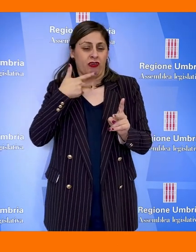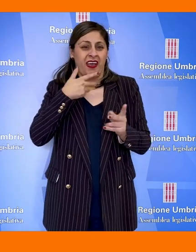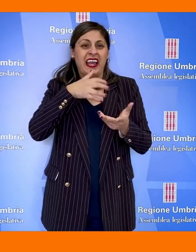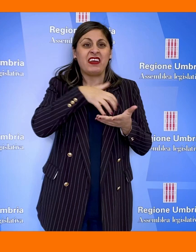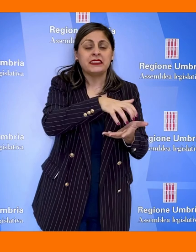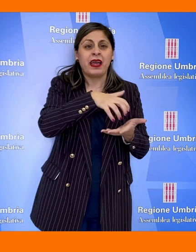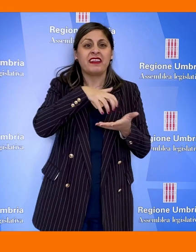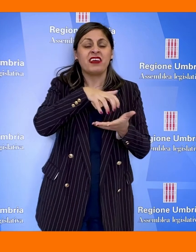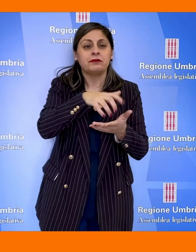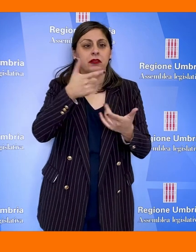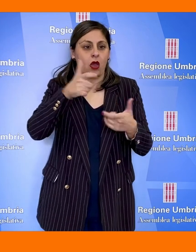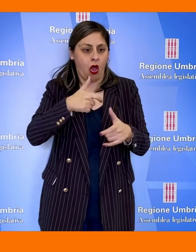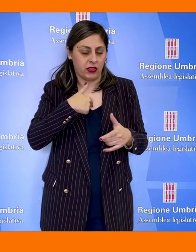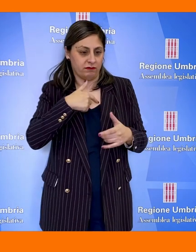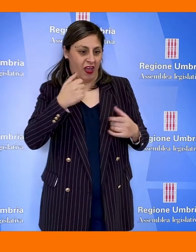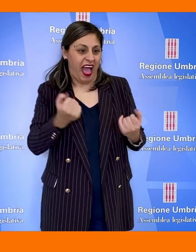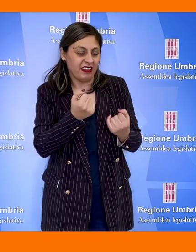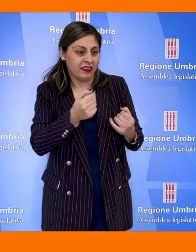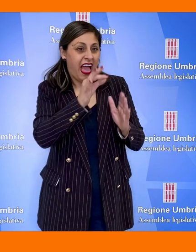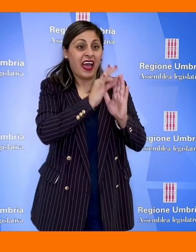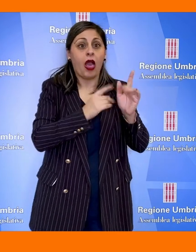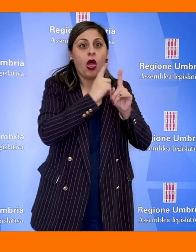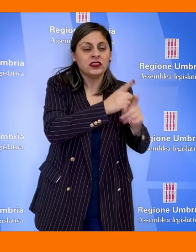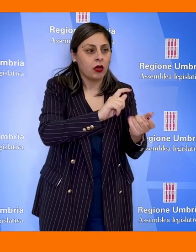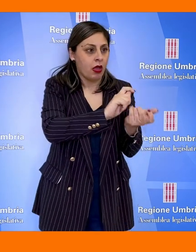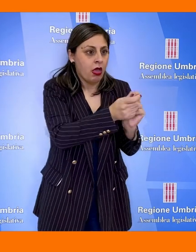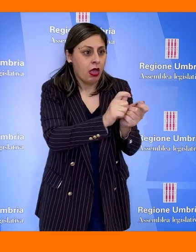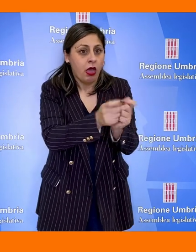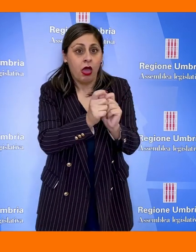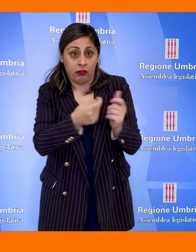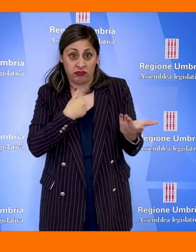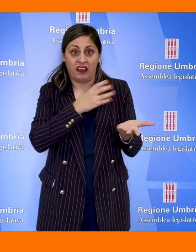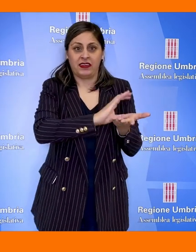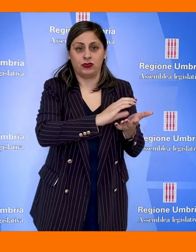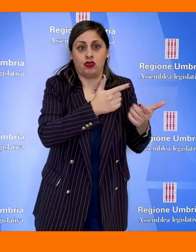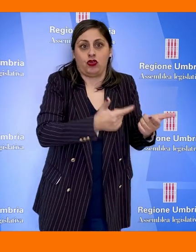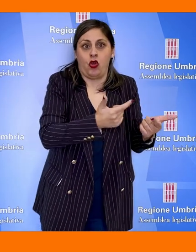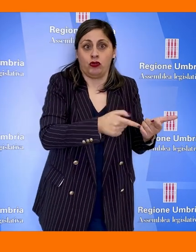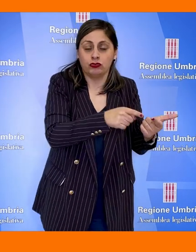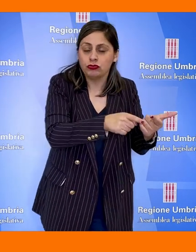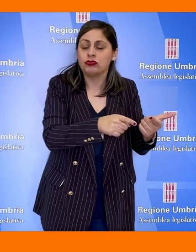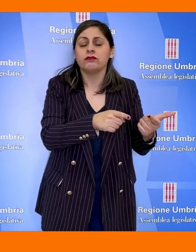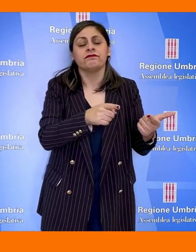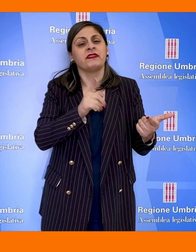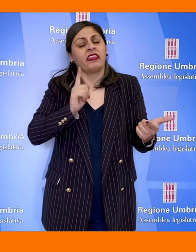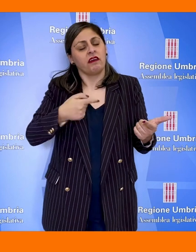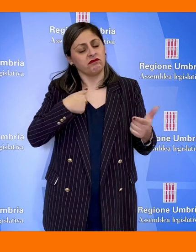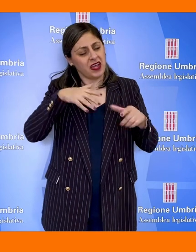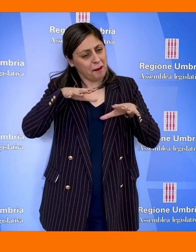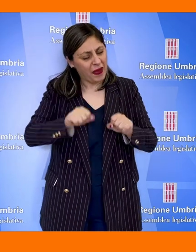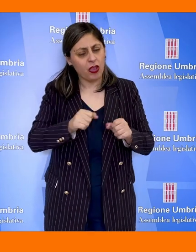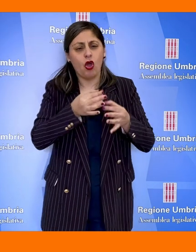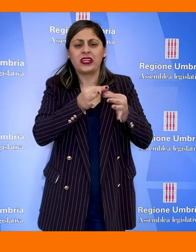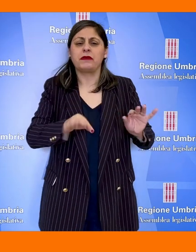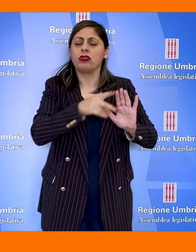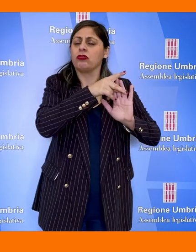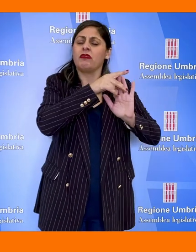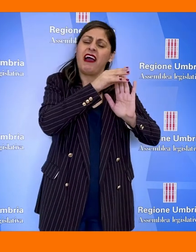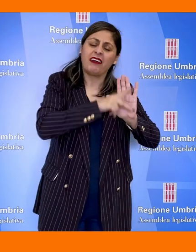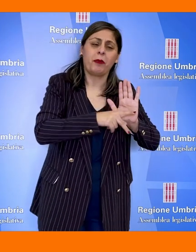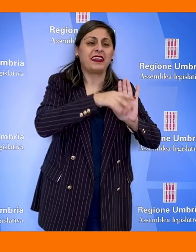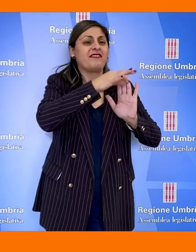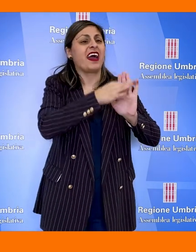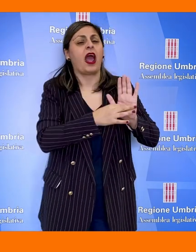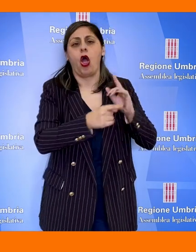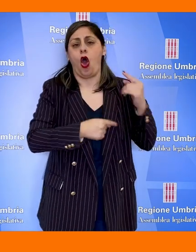virtù degli ingenti investimenti fatti per adattare le attività alle regole previste, riconfermando la volontà e l'impegno a